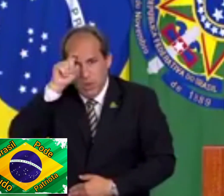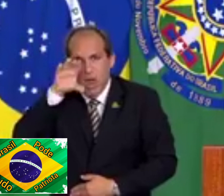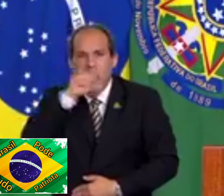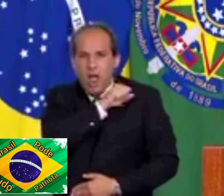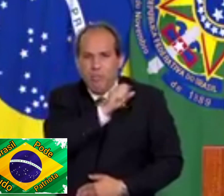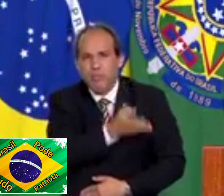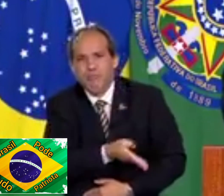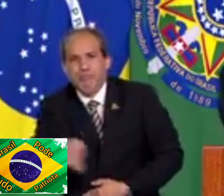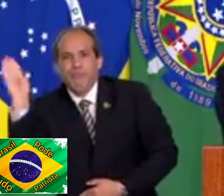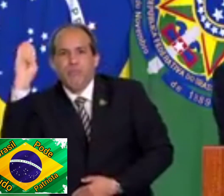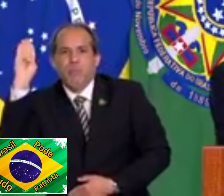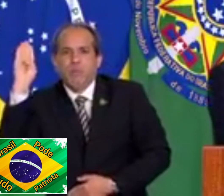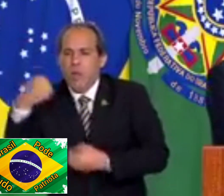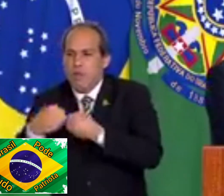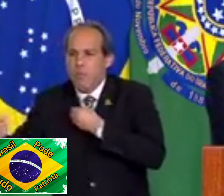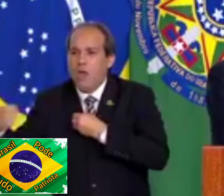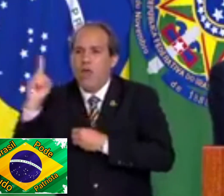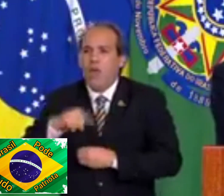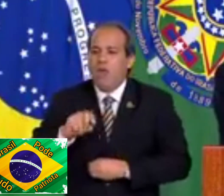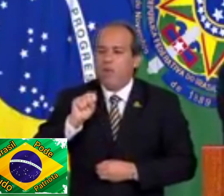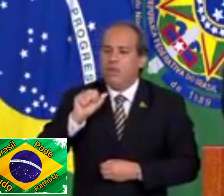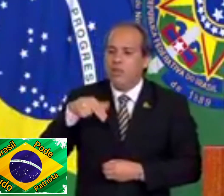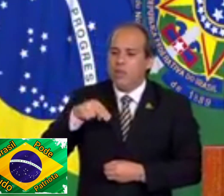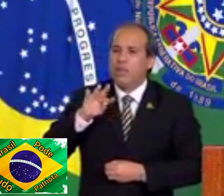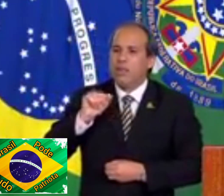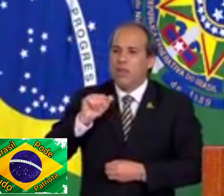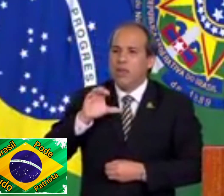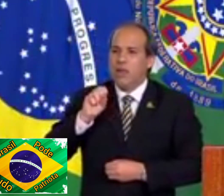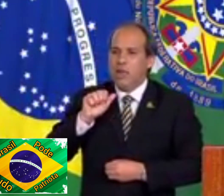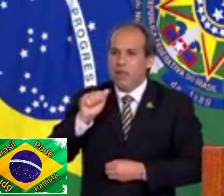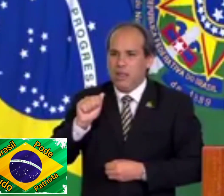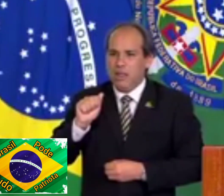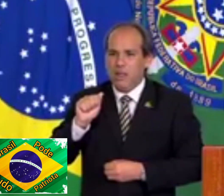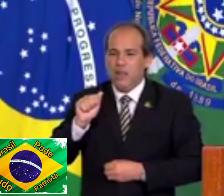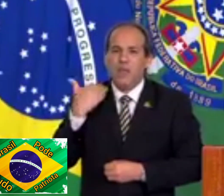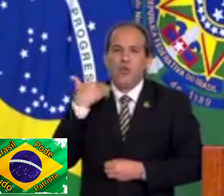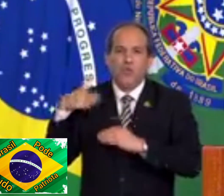No caso, a Santa Casa de Juiz de Fora.